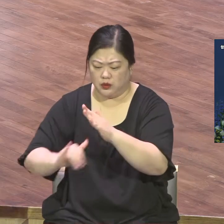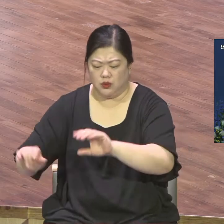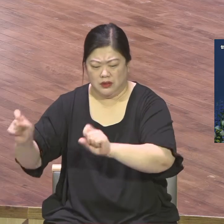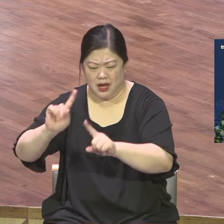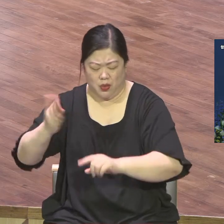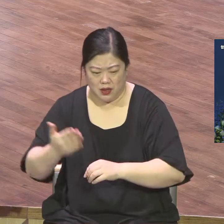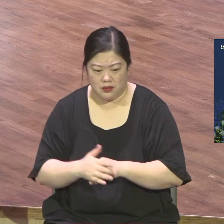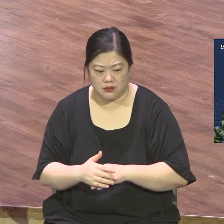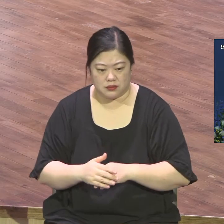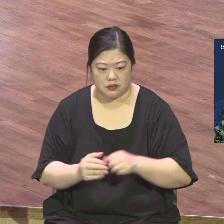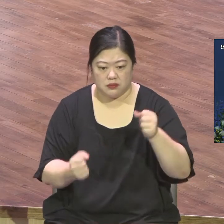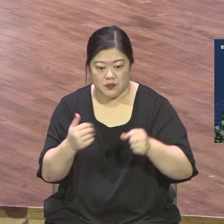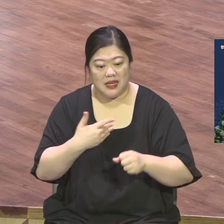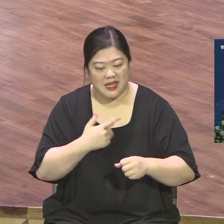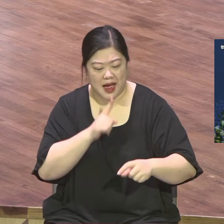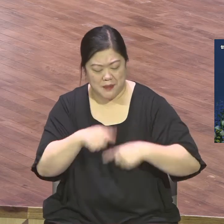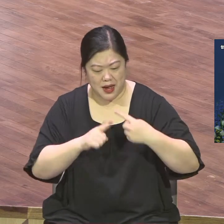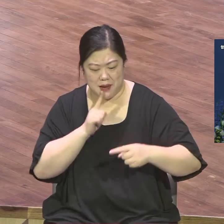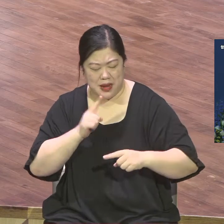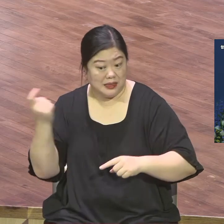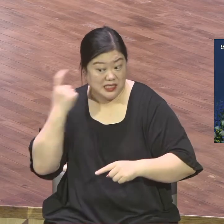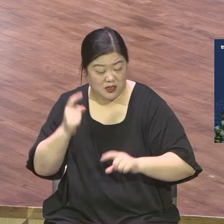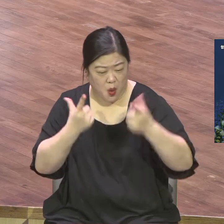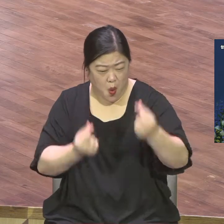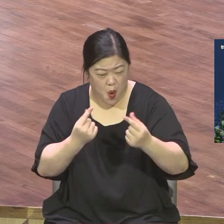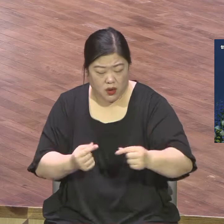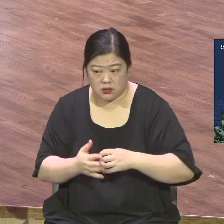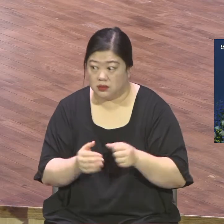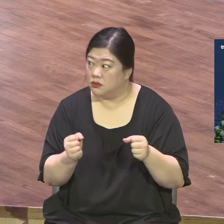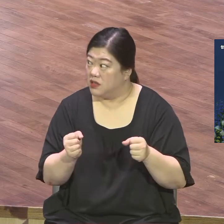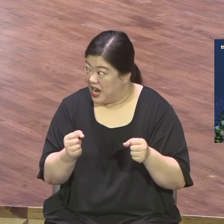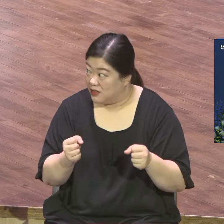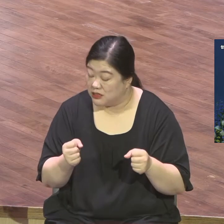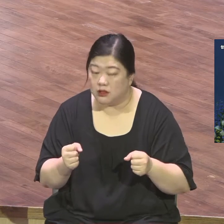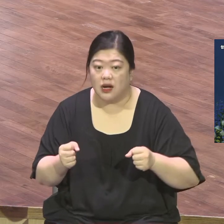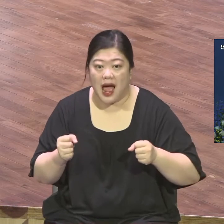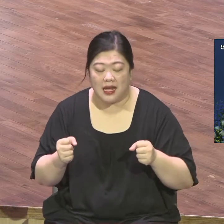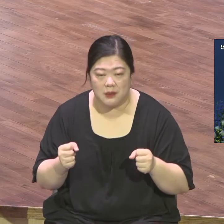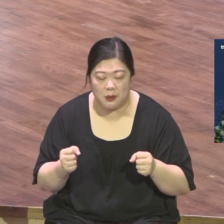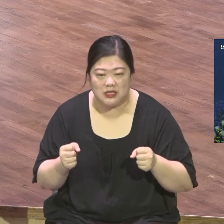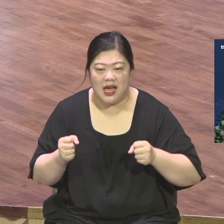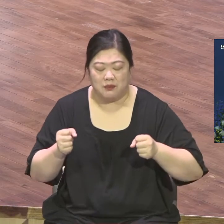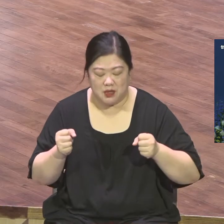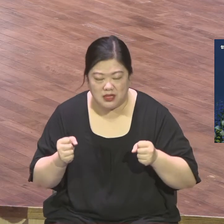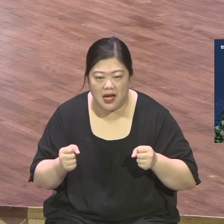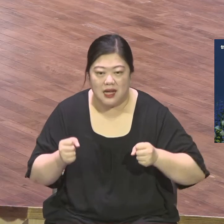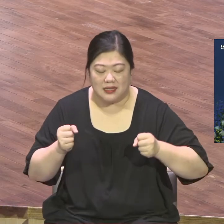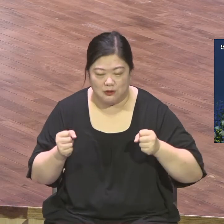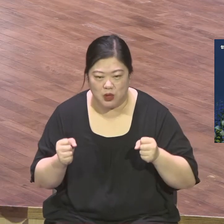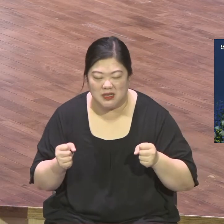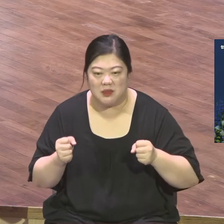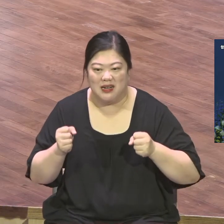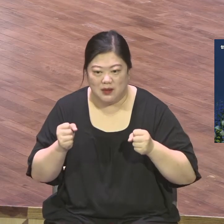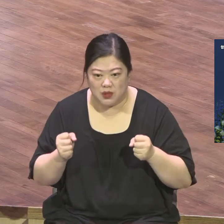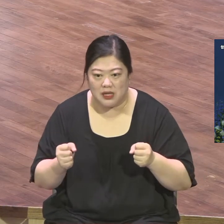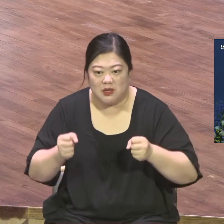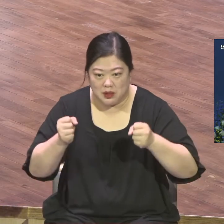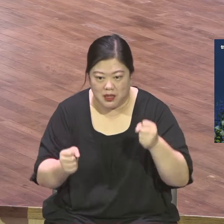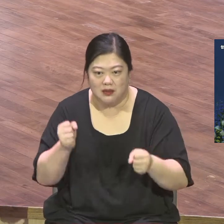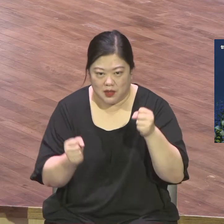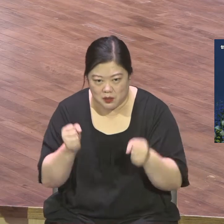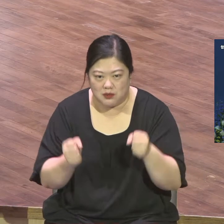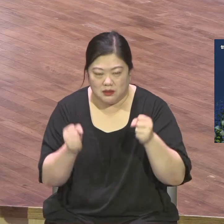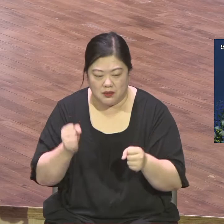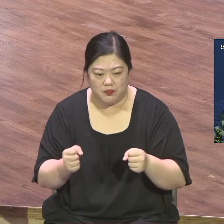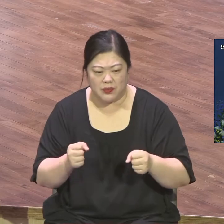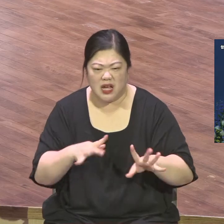기도를 따라해라. 운전하면서 눈 딱 뜨고 정확하게 따라해라 했더니 막 기도를 따라해요. 그것도 정확하게